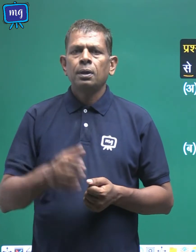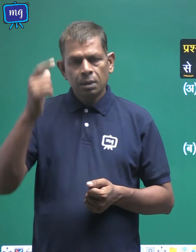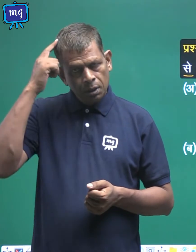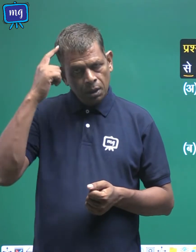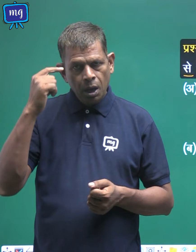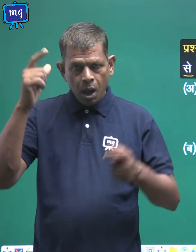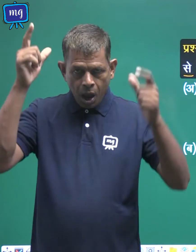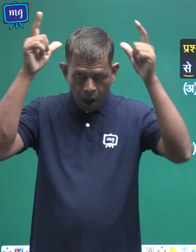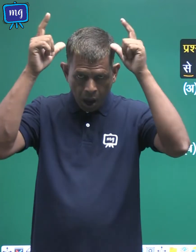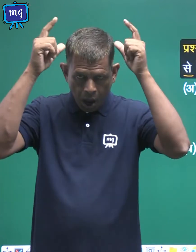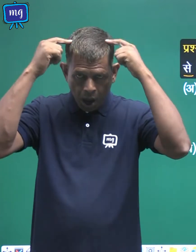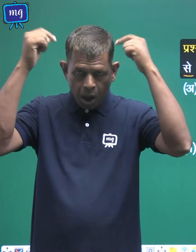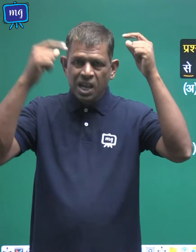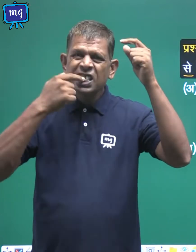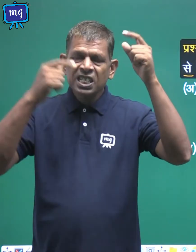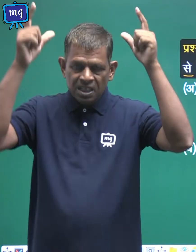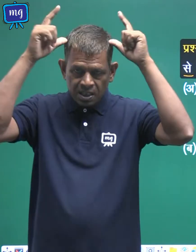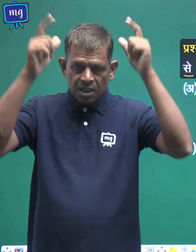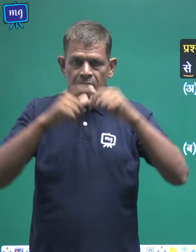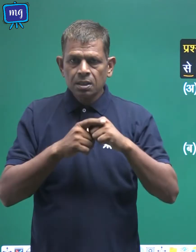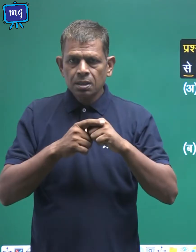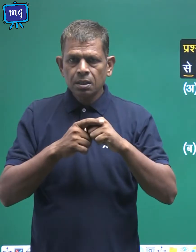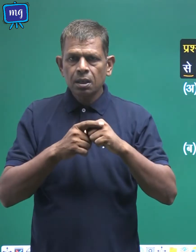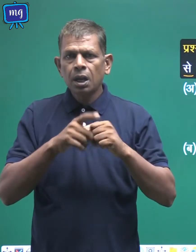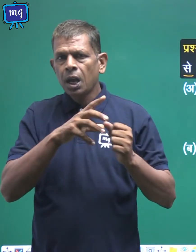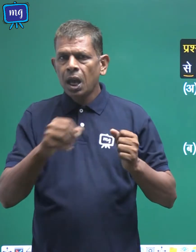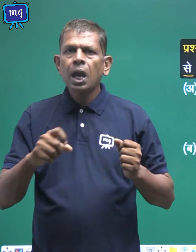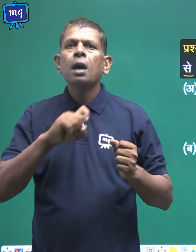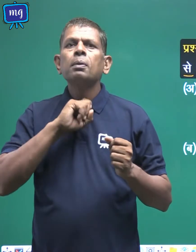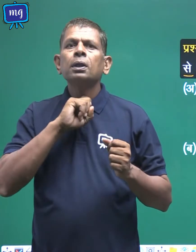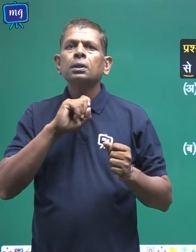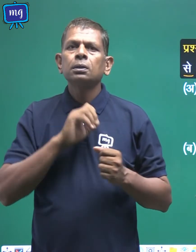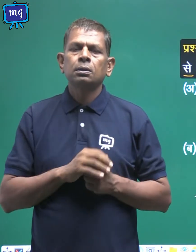गाय, भैंस या बकरी से